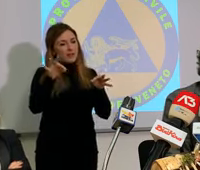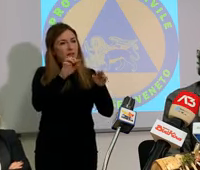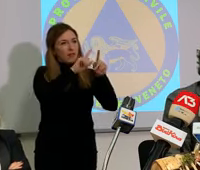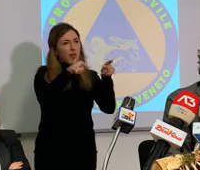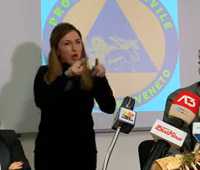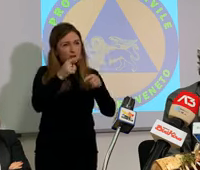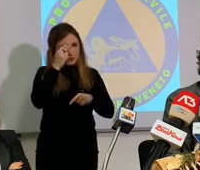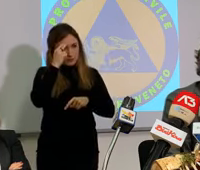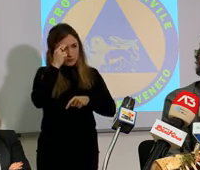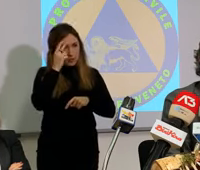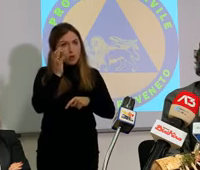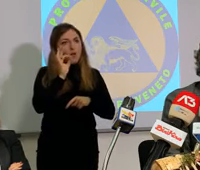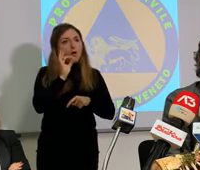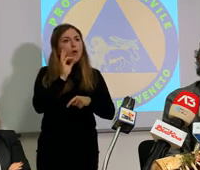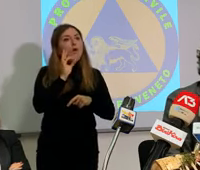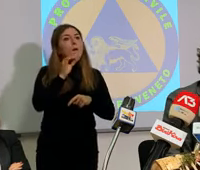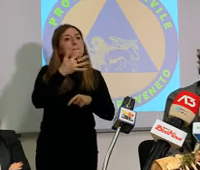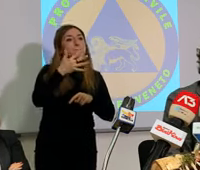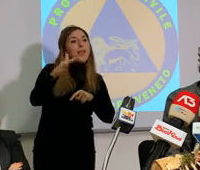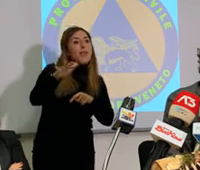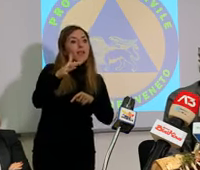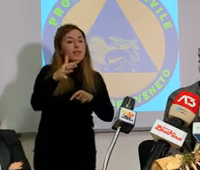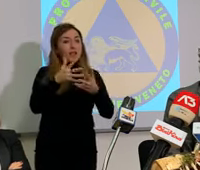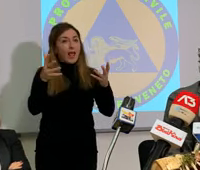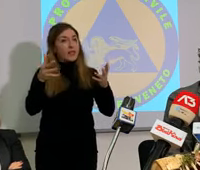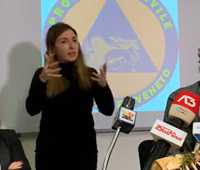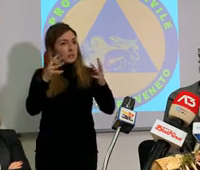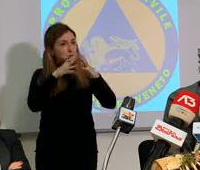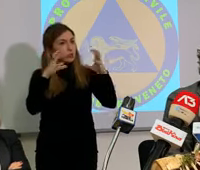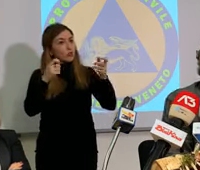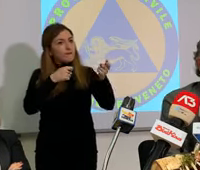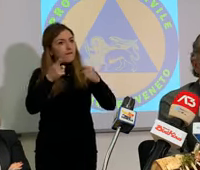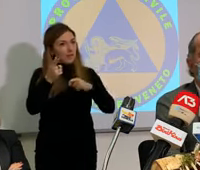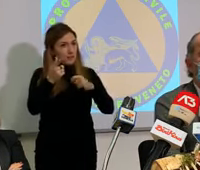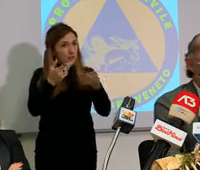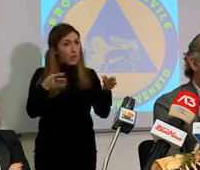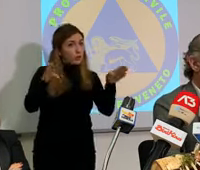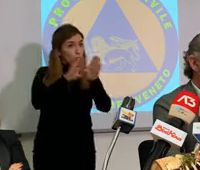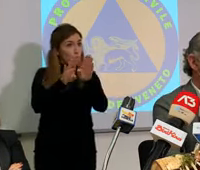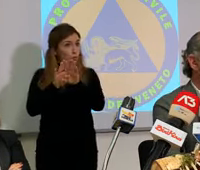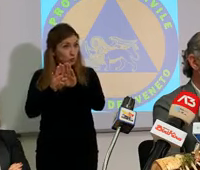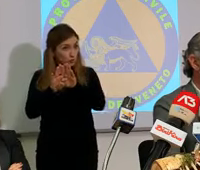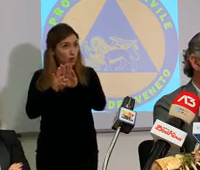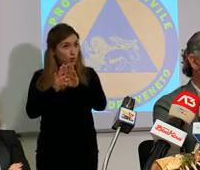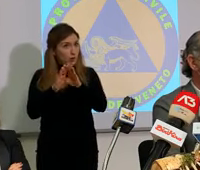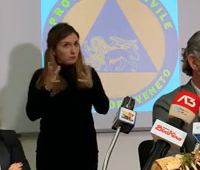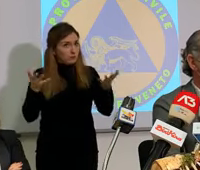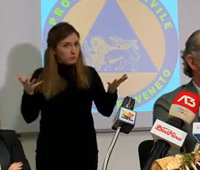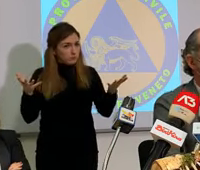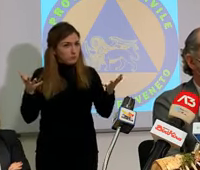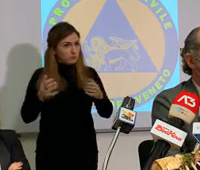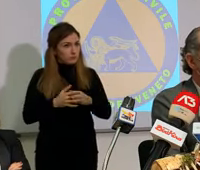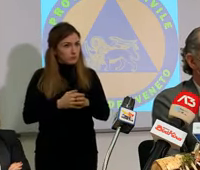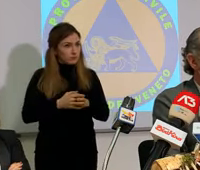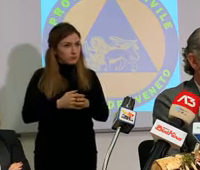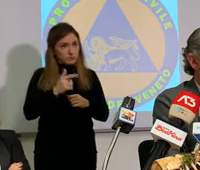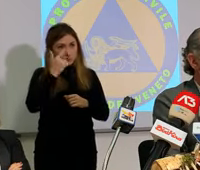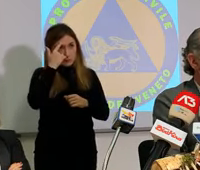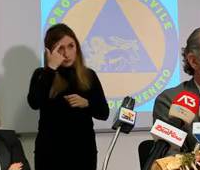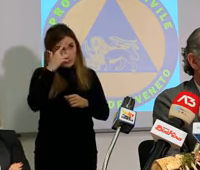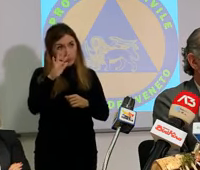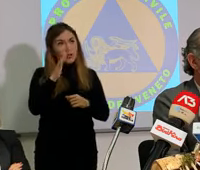la chiusura delle medie e grandi strutture di vendita che il dpcm ci lasciamo aperte allora noi abbiamo desse sapete che dibattito è